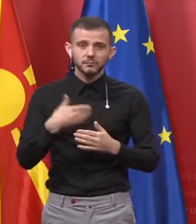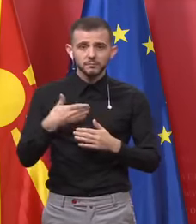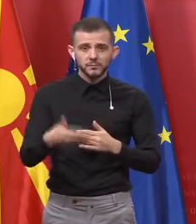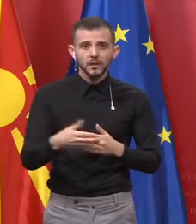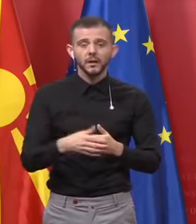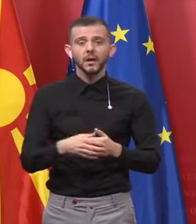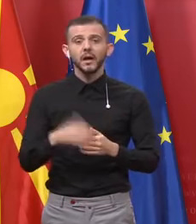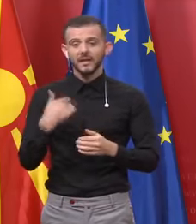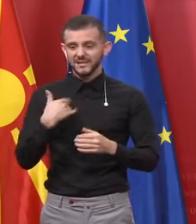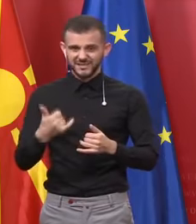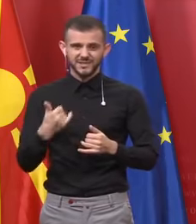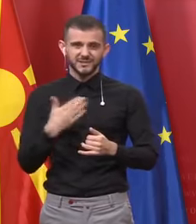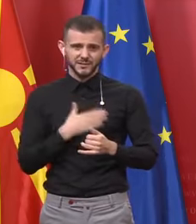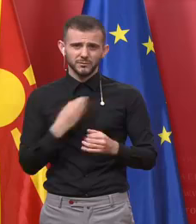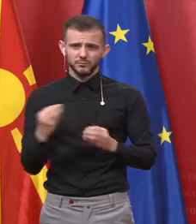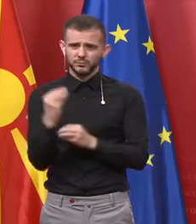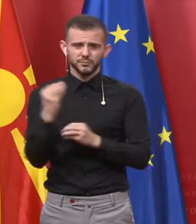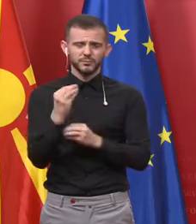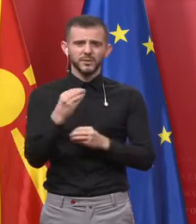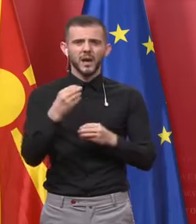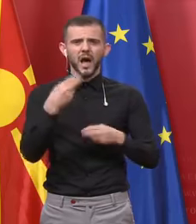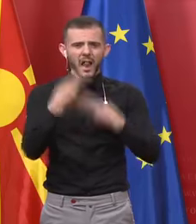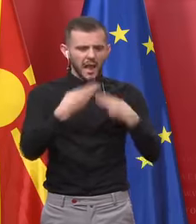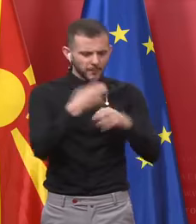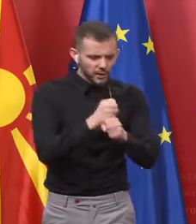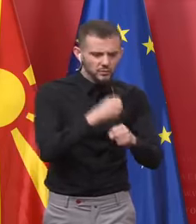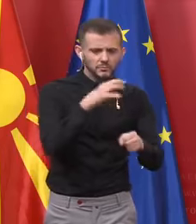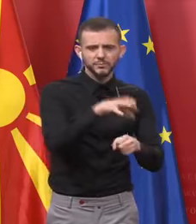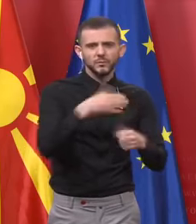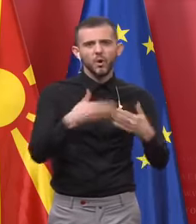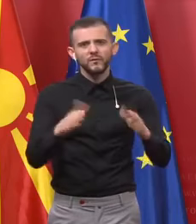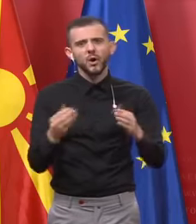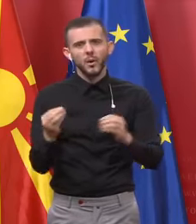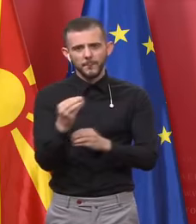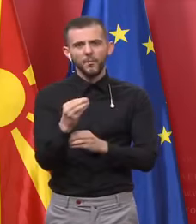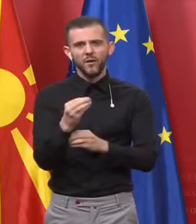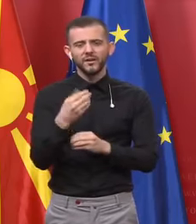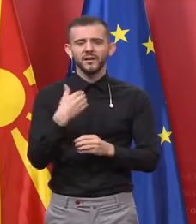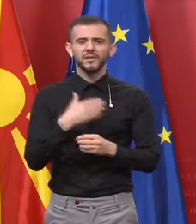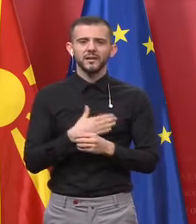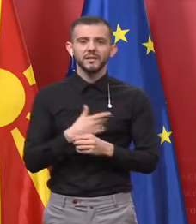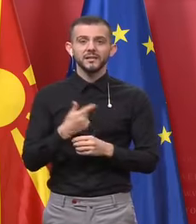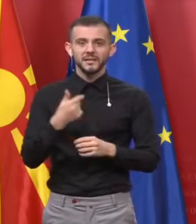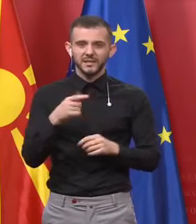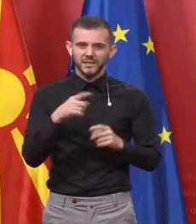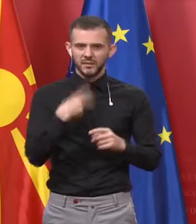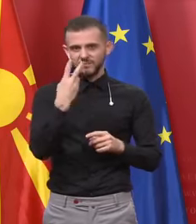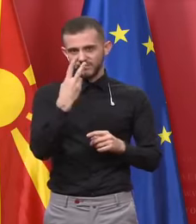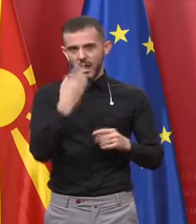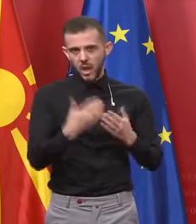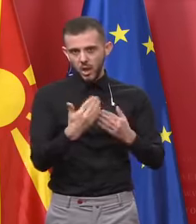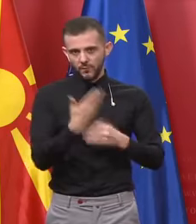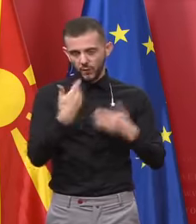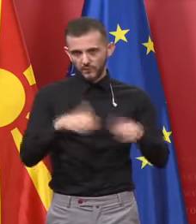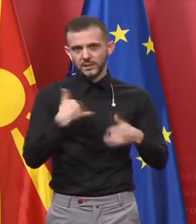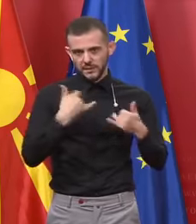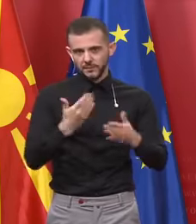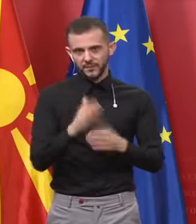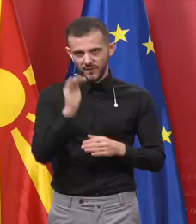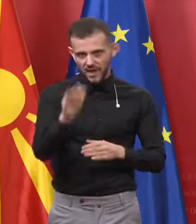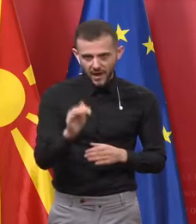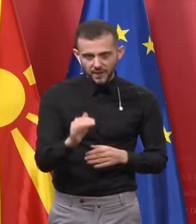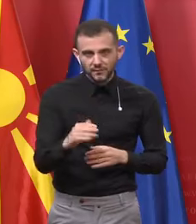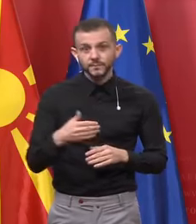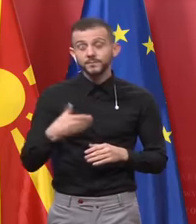на лаборатории, како што веќе најавив во МАНУ и во Институтот за судска медицина. Во институтот, барем